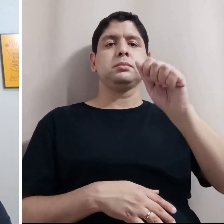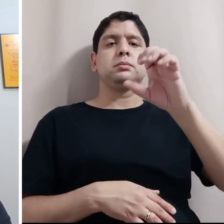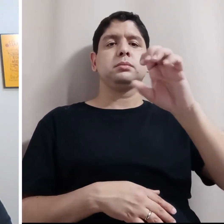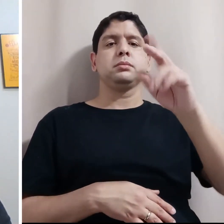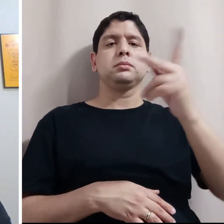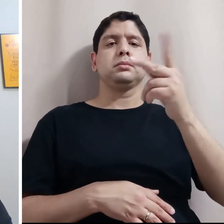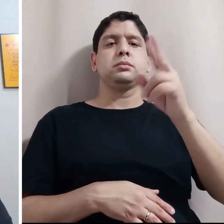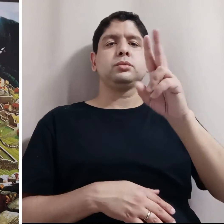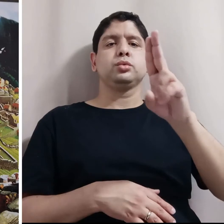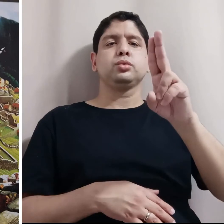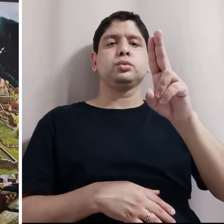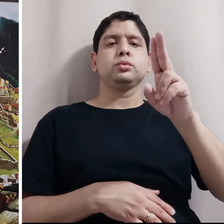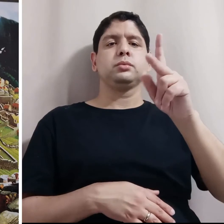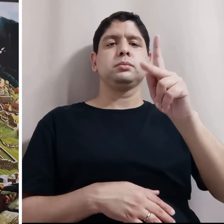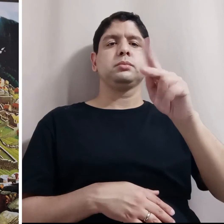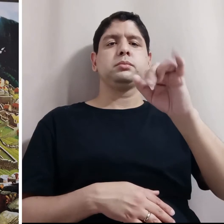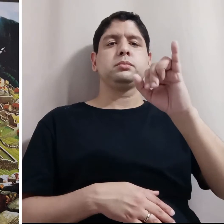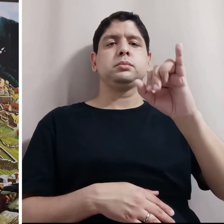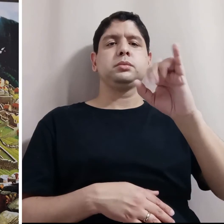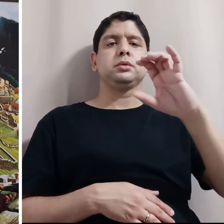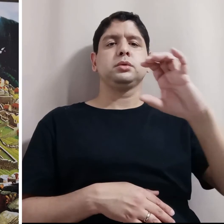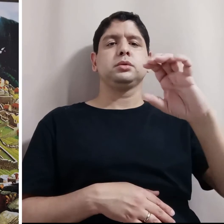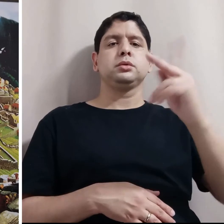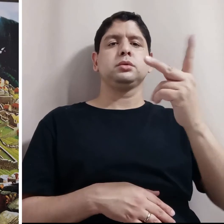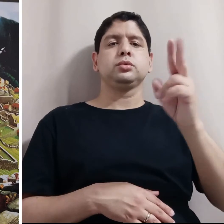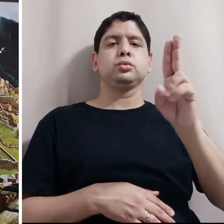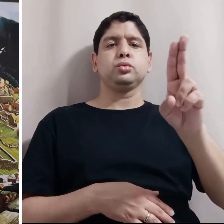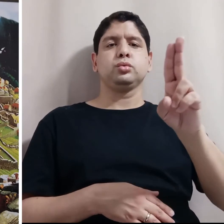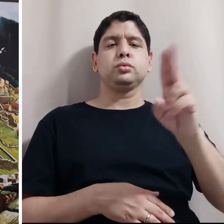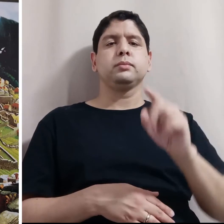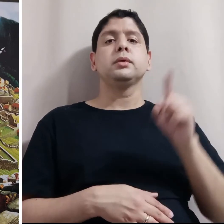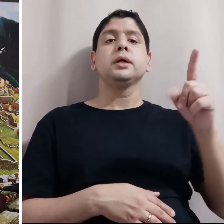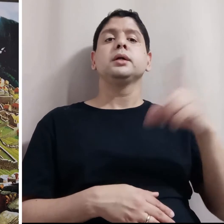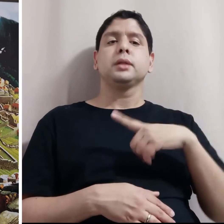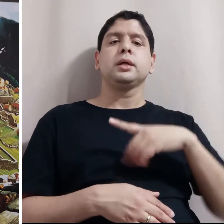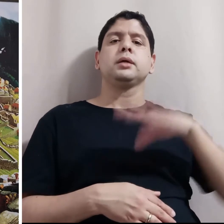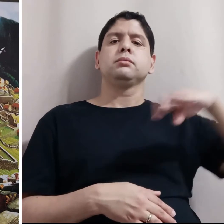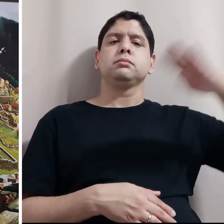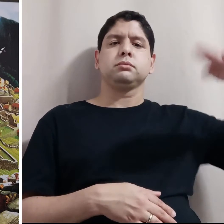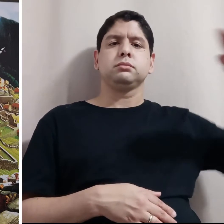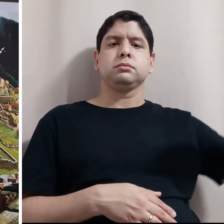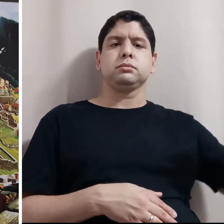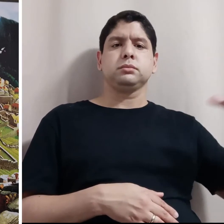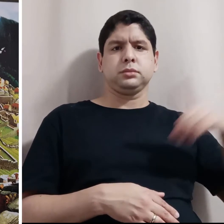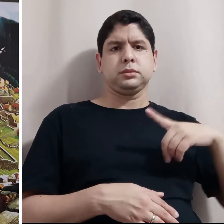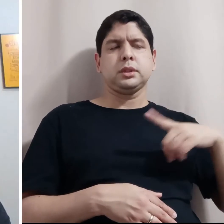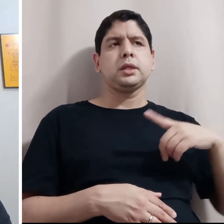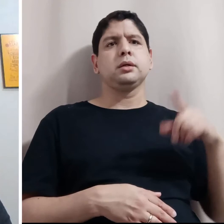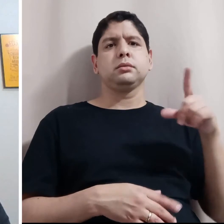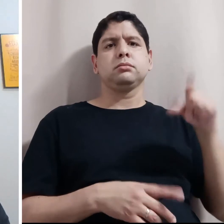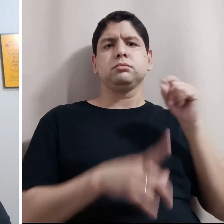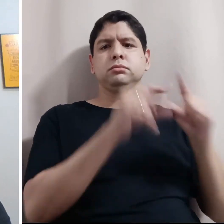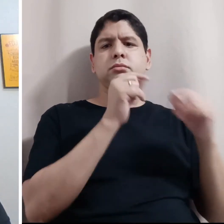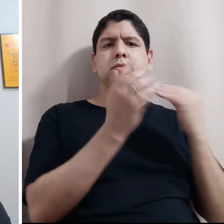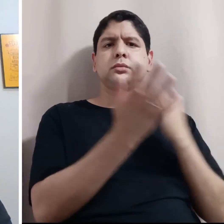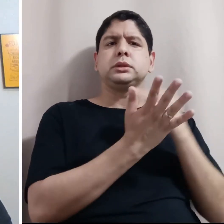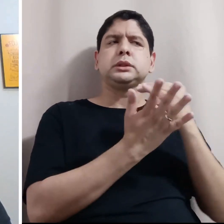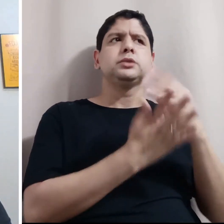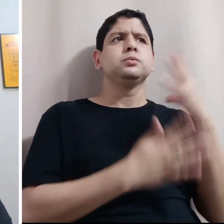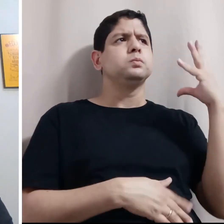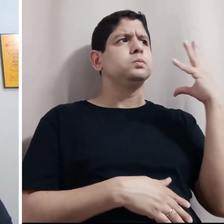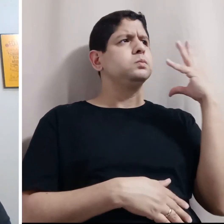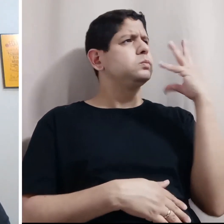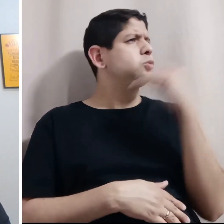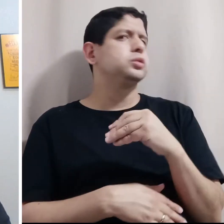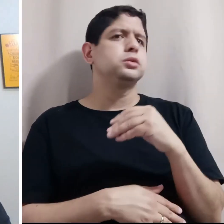de Machu Picchu, né? Que fica também, né, no alto das montanhas, e que também foi considerada, né, numa